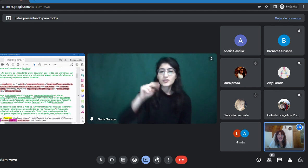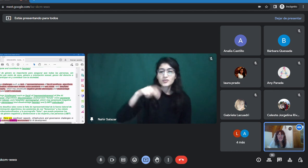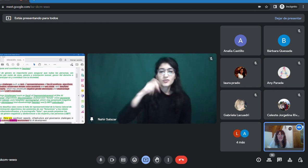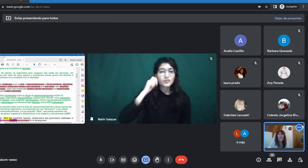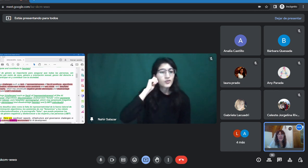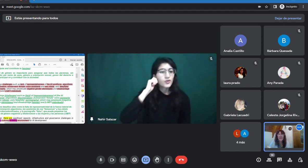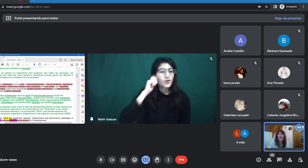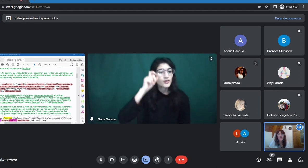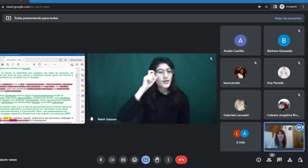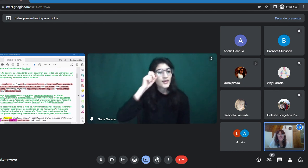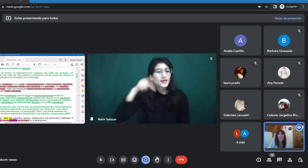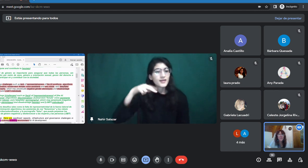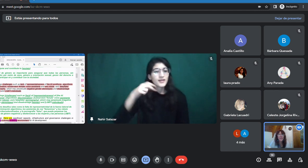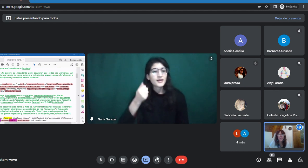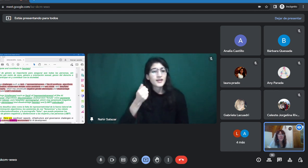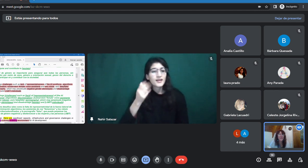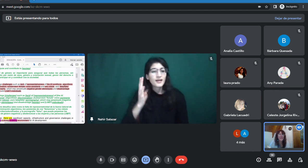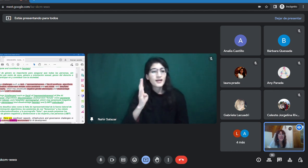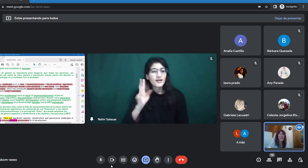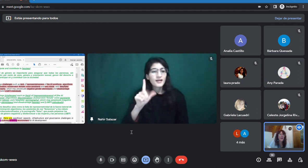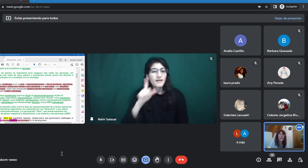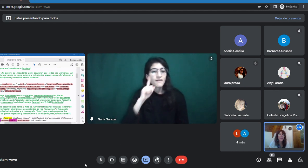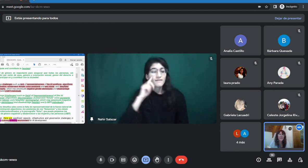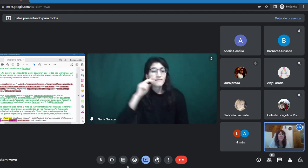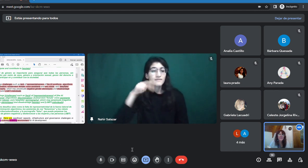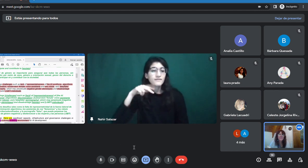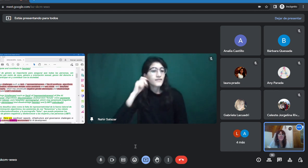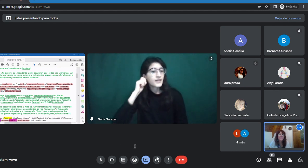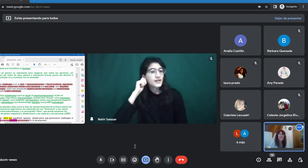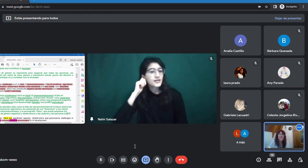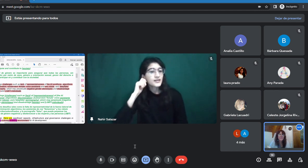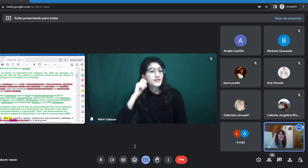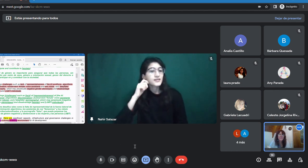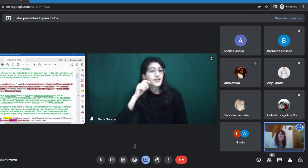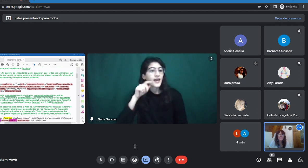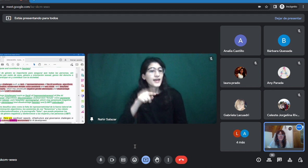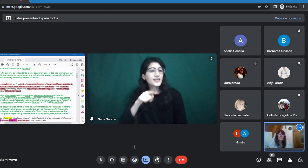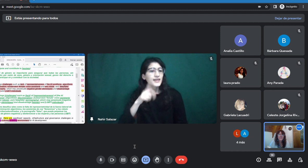environment. Ahí, ¿cómo está funcionando ING?